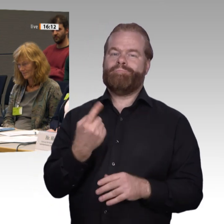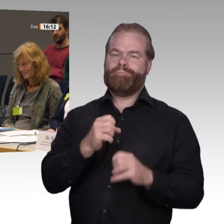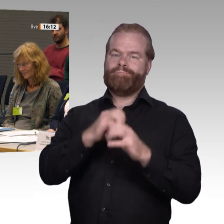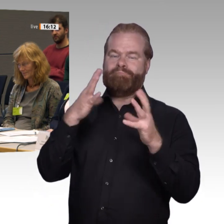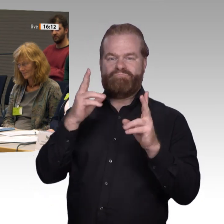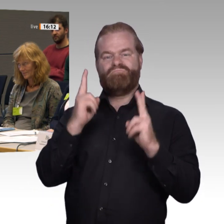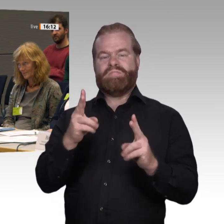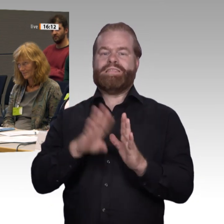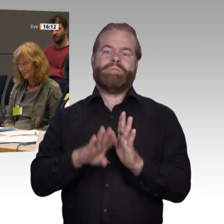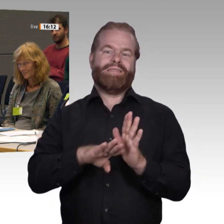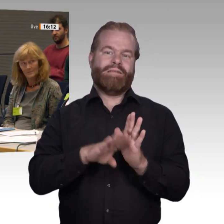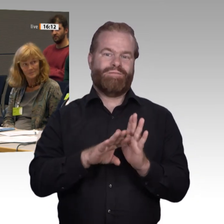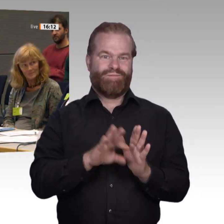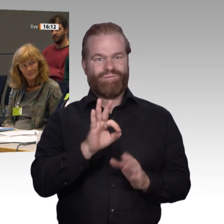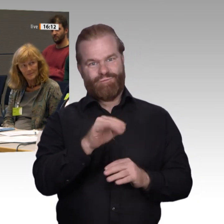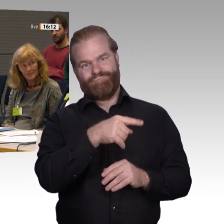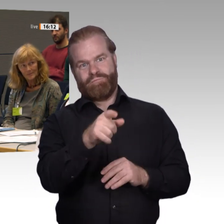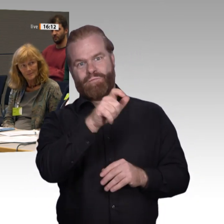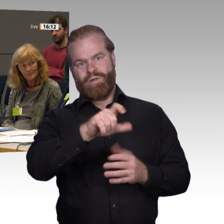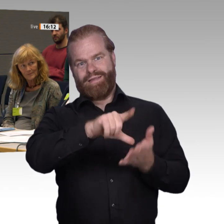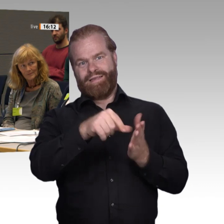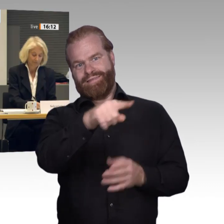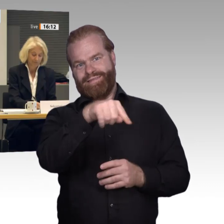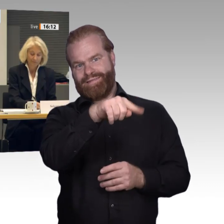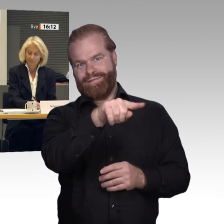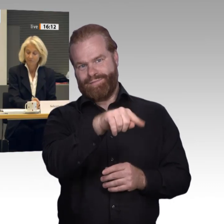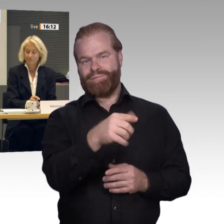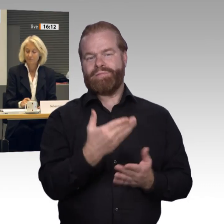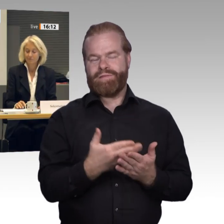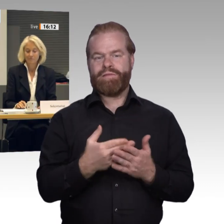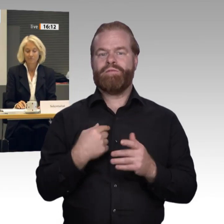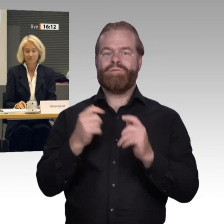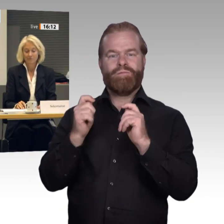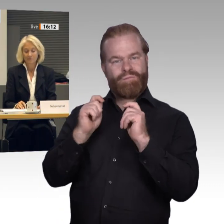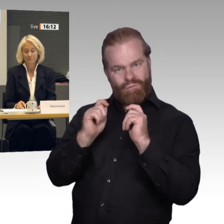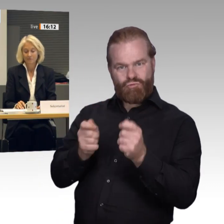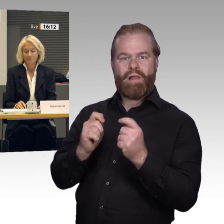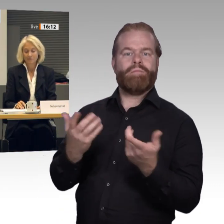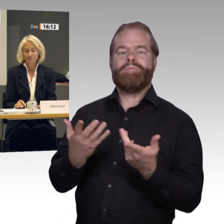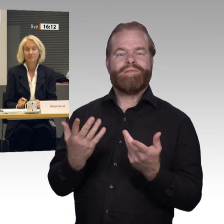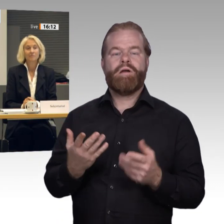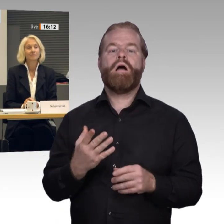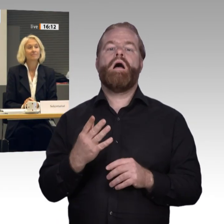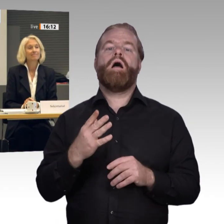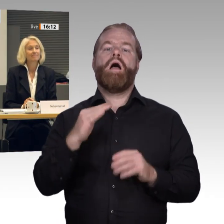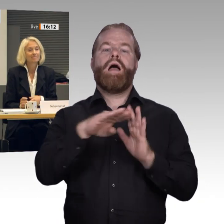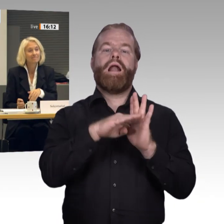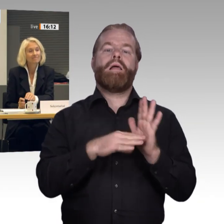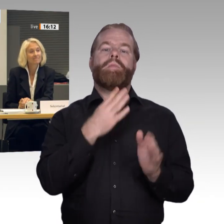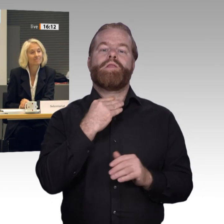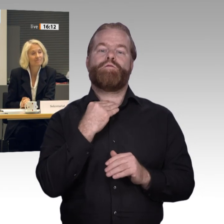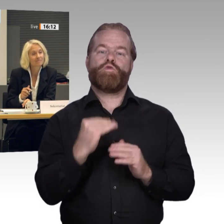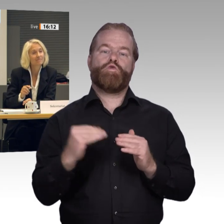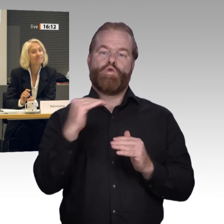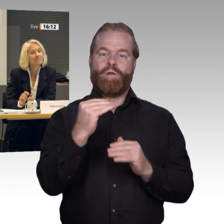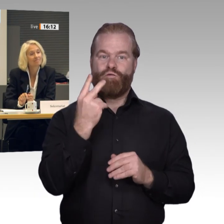allen alleinstehenden Personen in Deutschland. Dankeschön, Frau Bessenich. Und mit dem Gong wechselt das Fragerecht zur Fraktion Die Linke. Herr